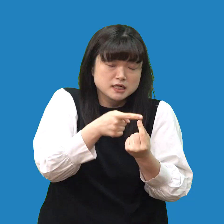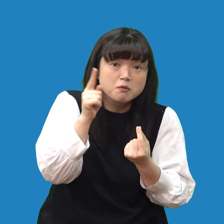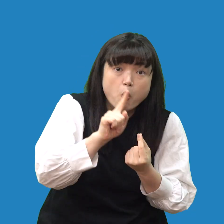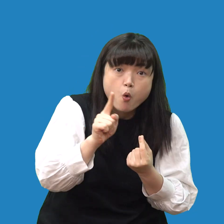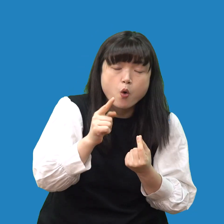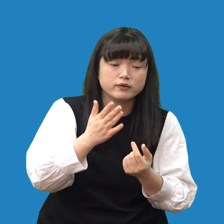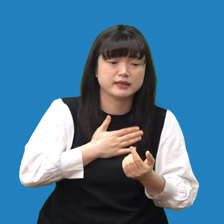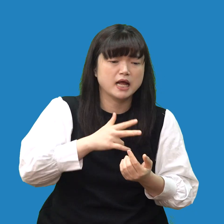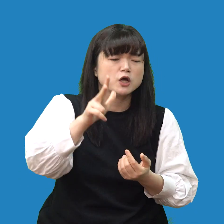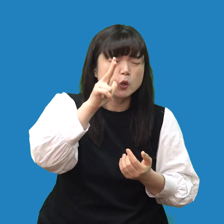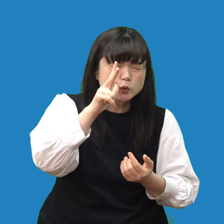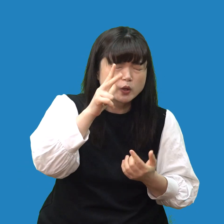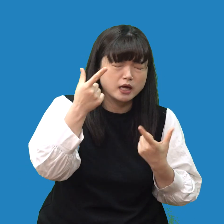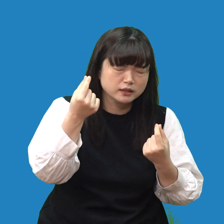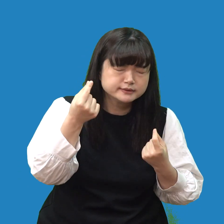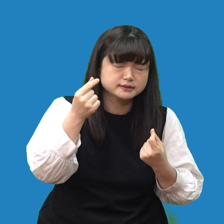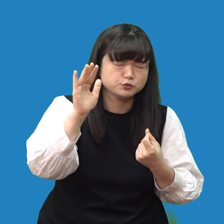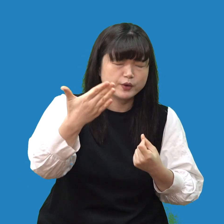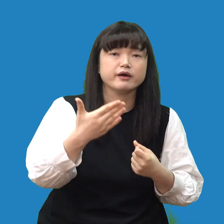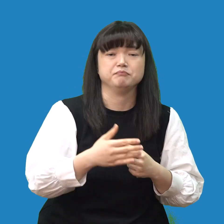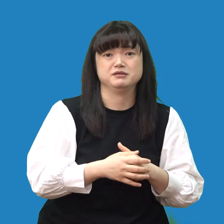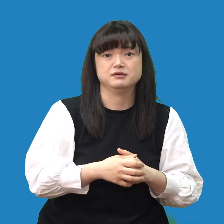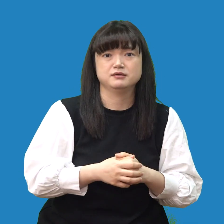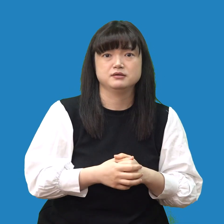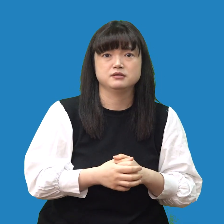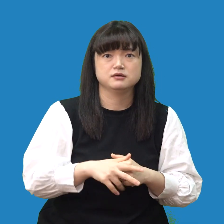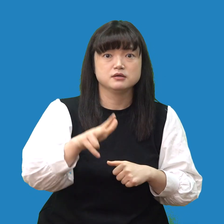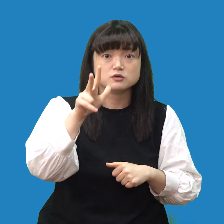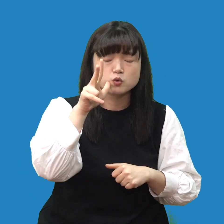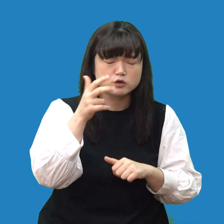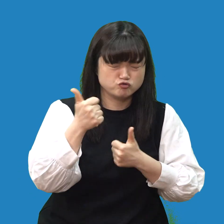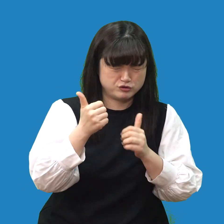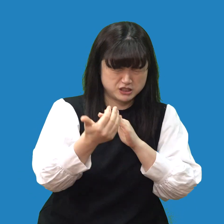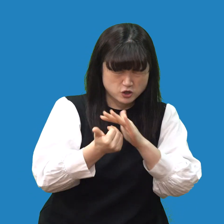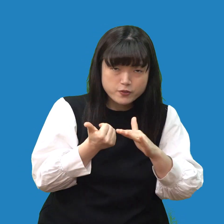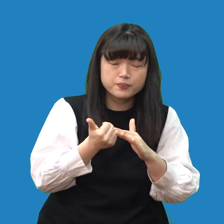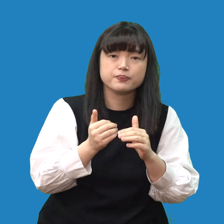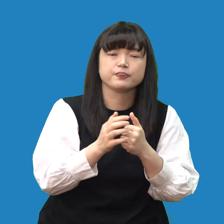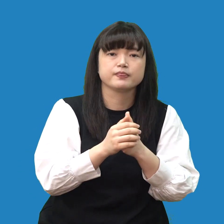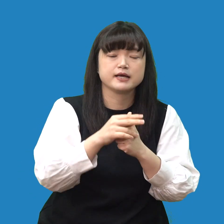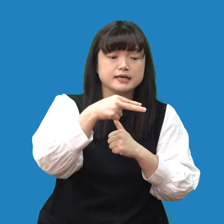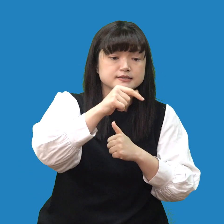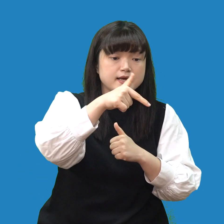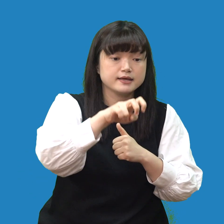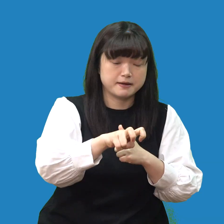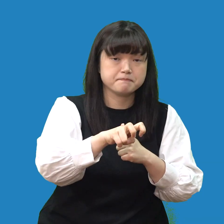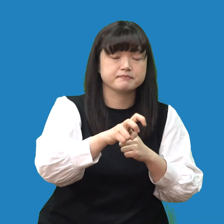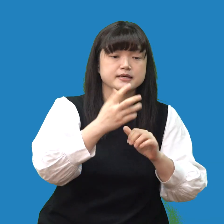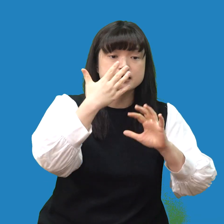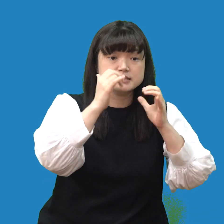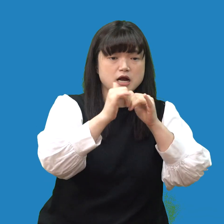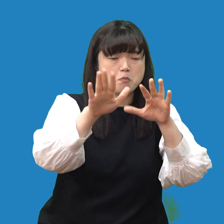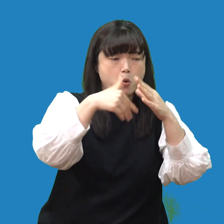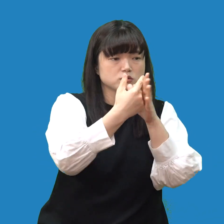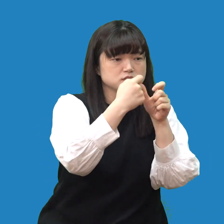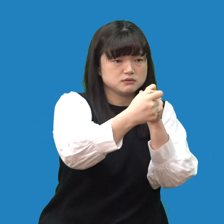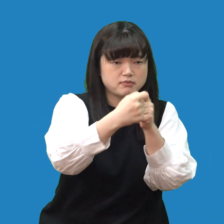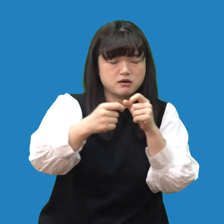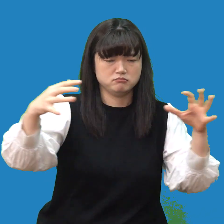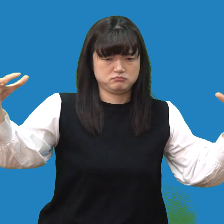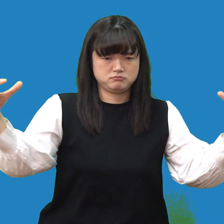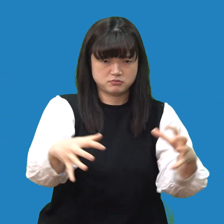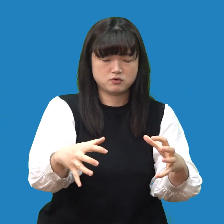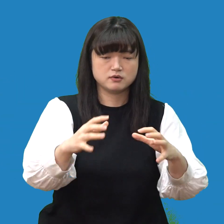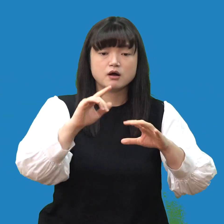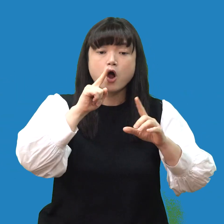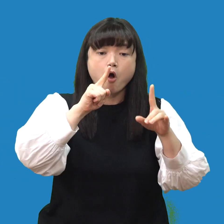내가 여호수아가 되는 겁니다. 이 여호수아가 죽기 전에 세겜에서 이스라엘 모든 지파들을 모으고